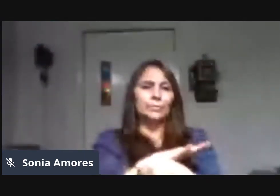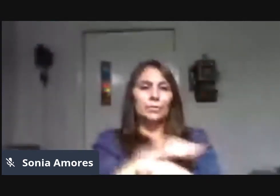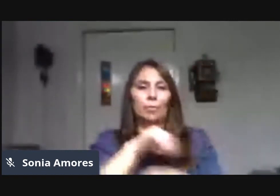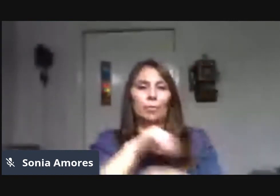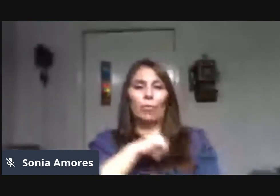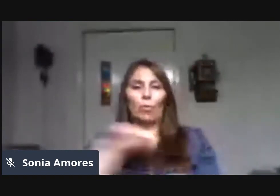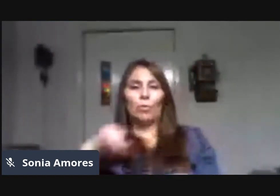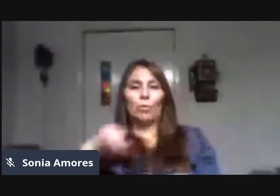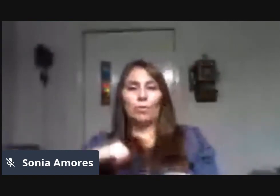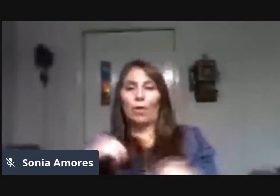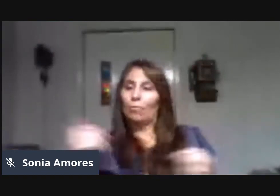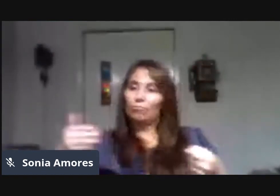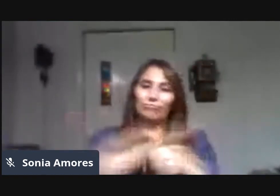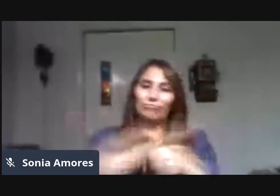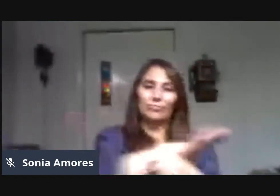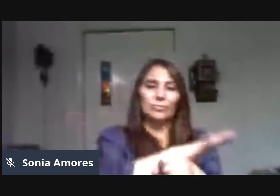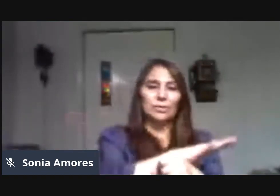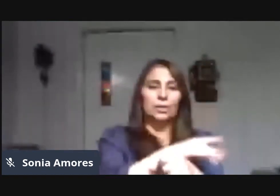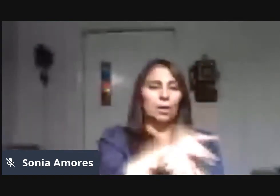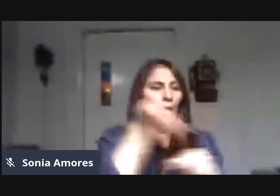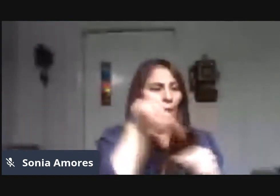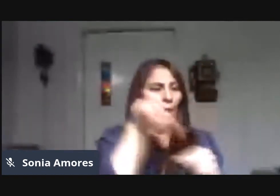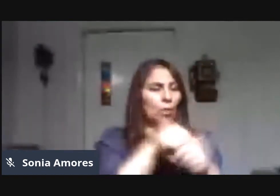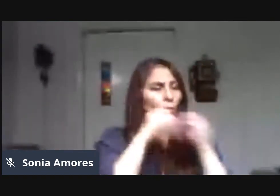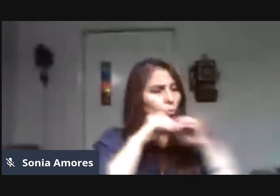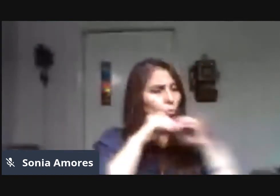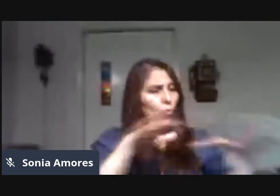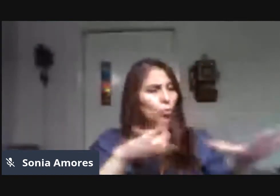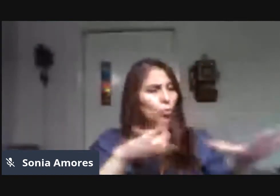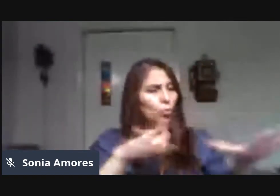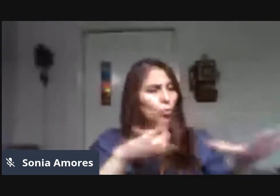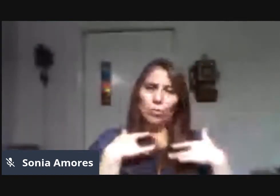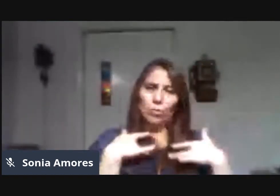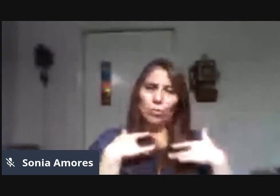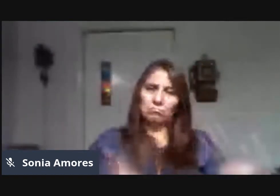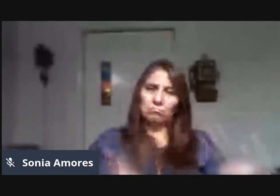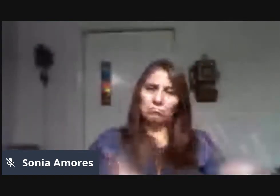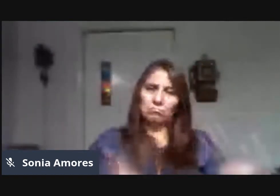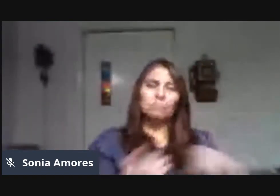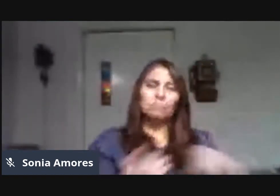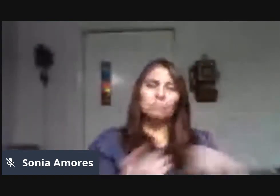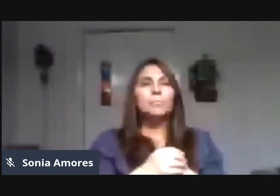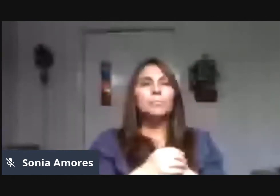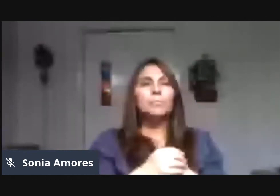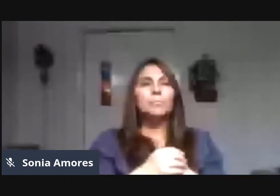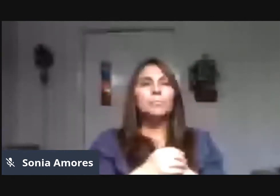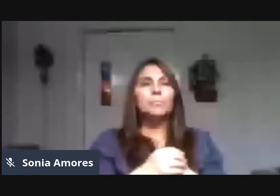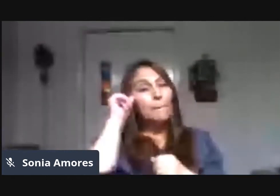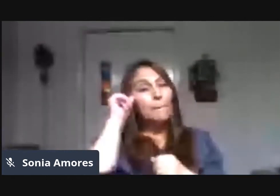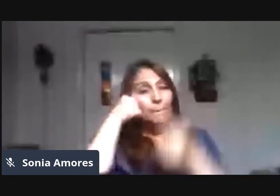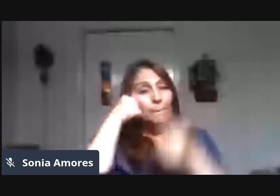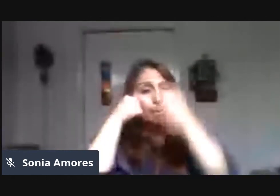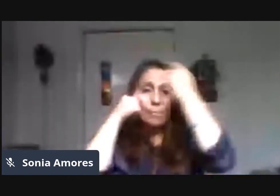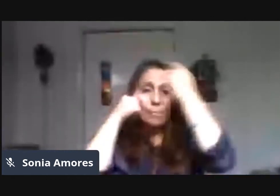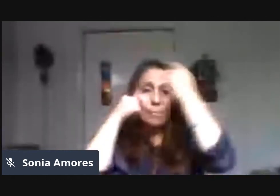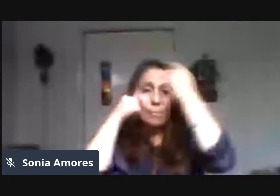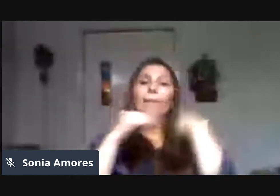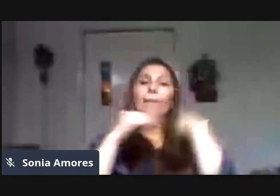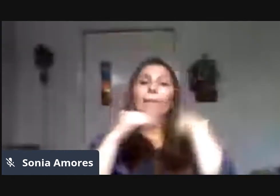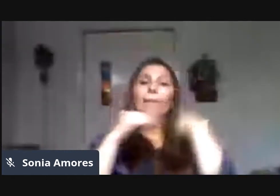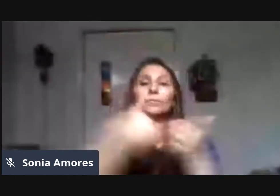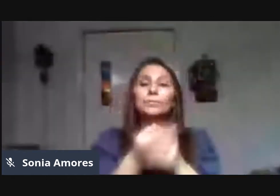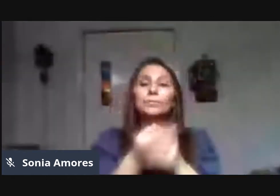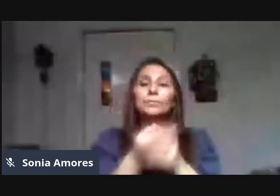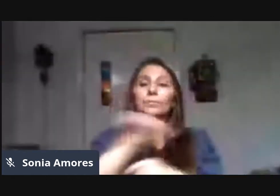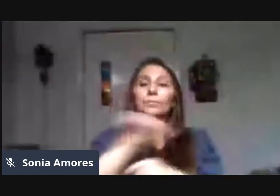parte de esta crisis también que se ha generado en términos de derechos es que en esa categoría de derechos